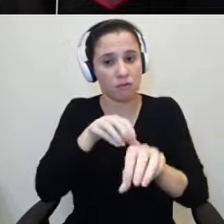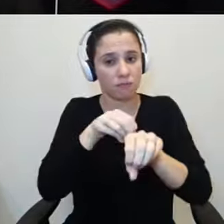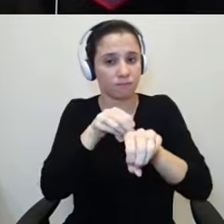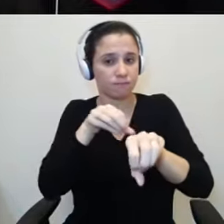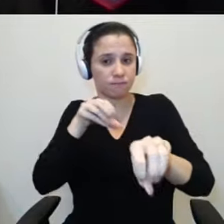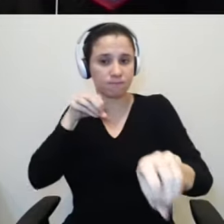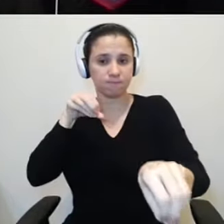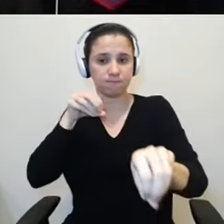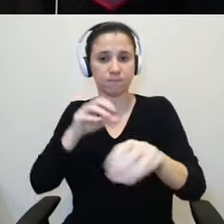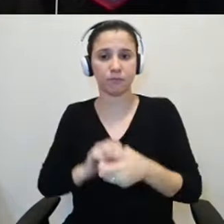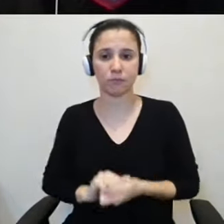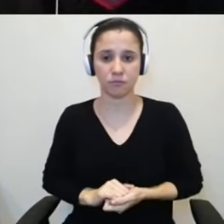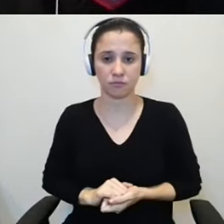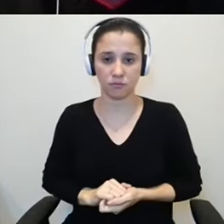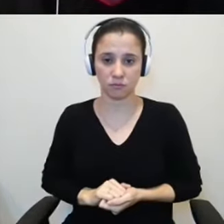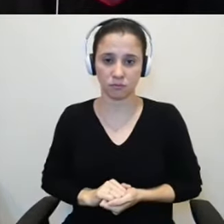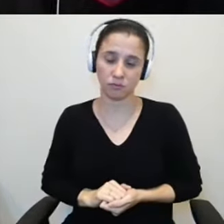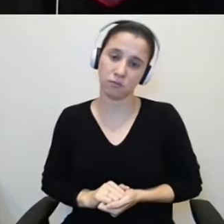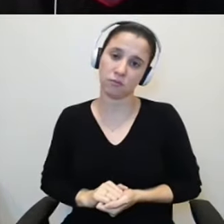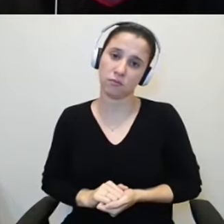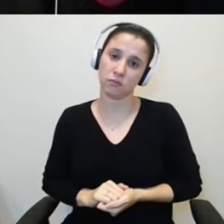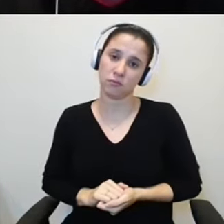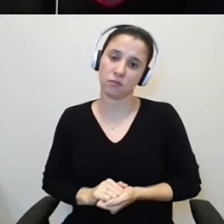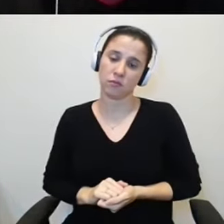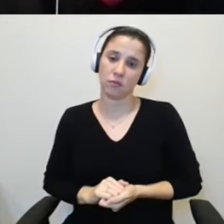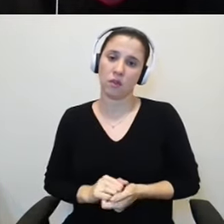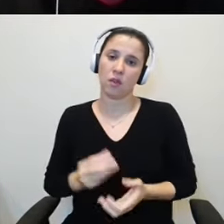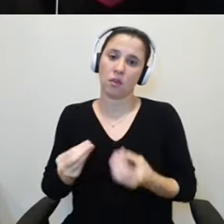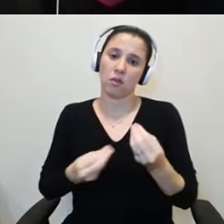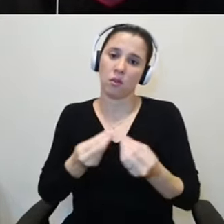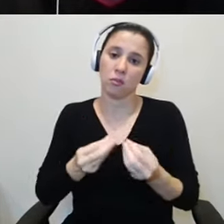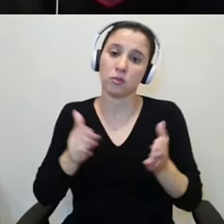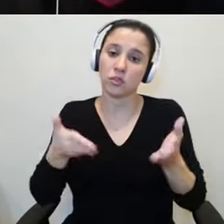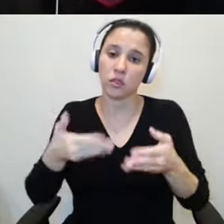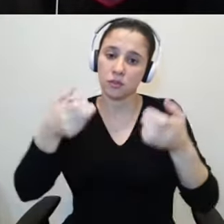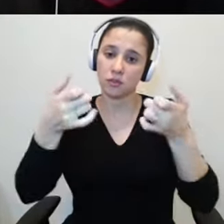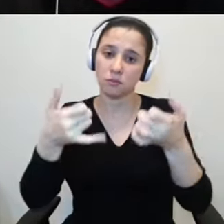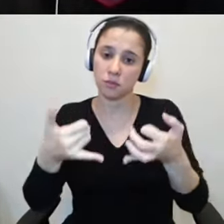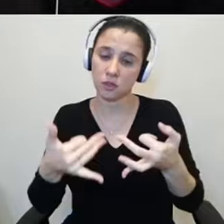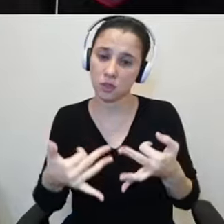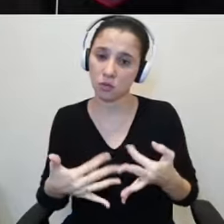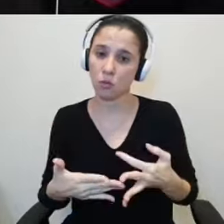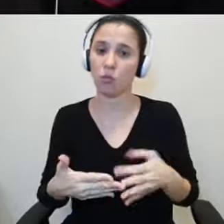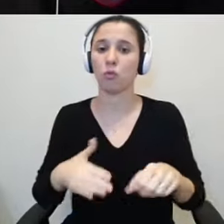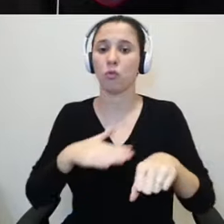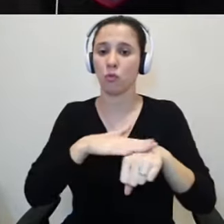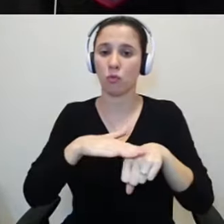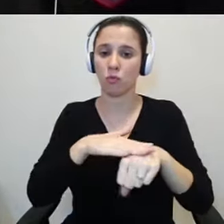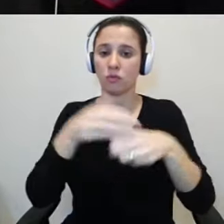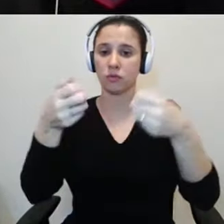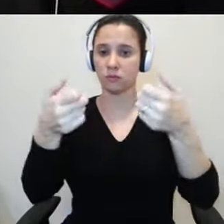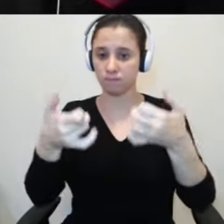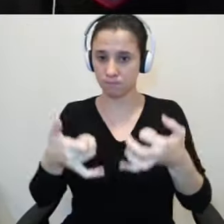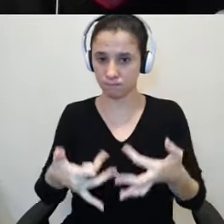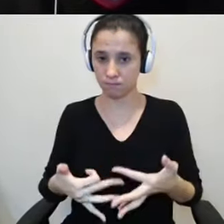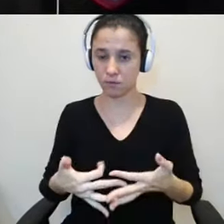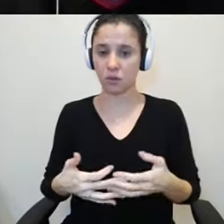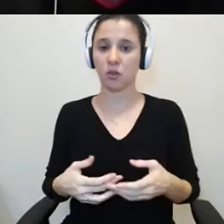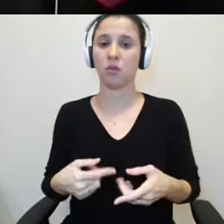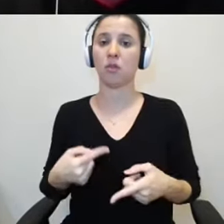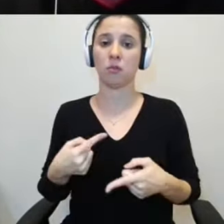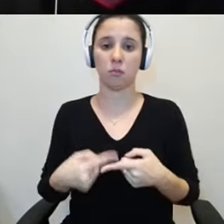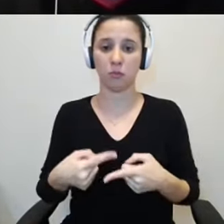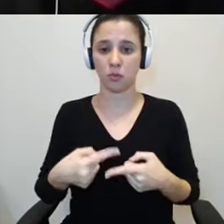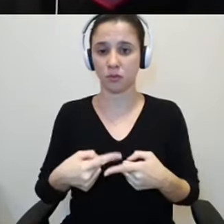como a gente acabou de colocar aqui e conversar, realmente a situação ela não está, vamos dizer assim,